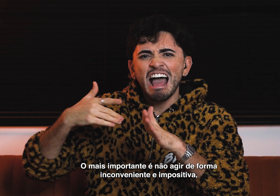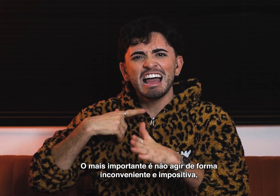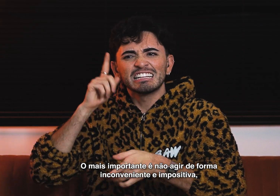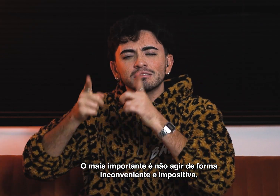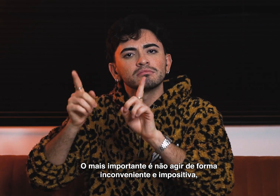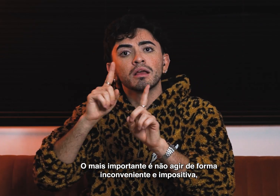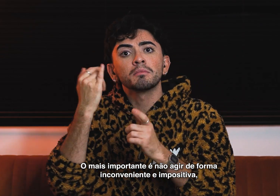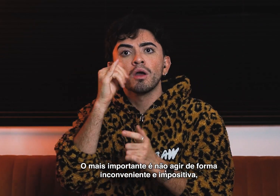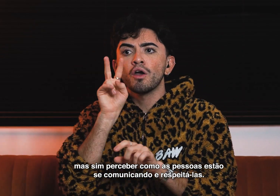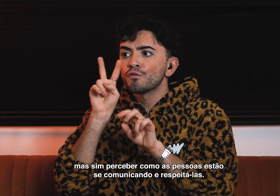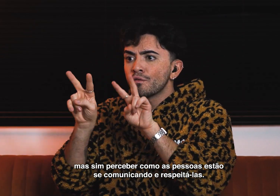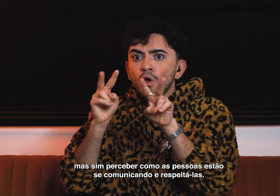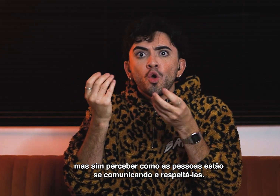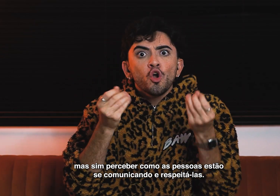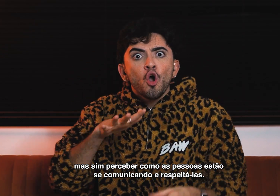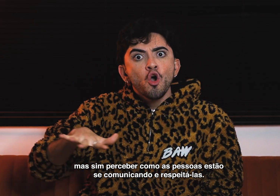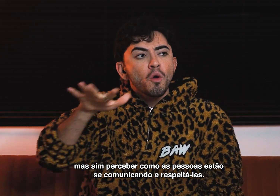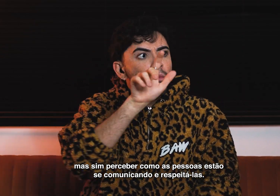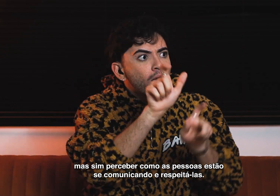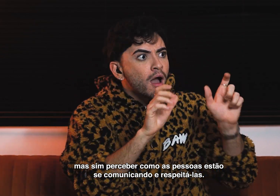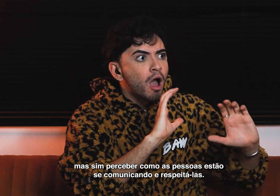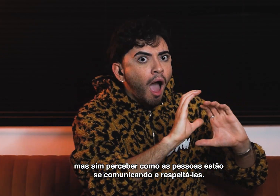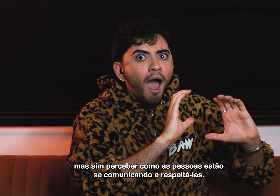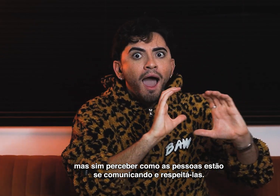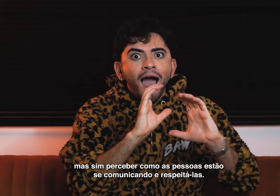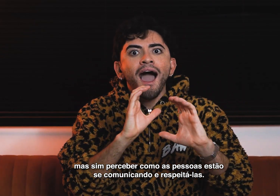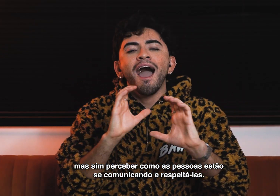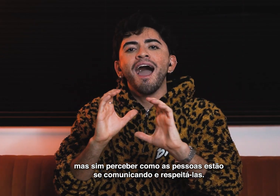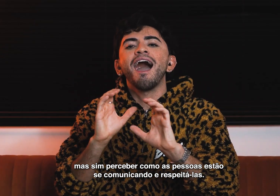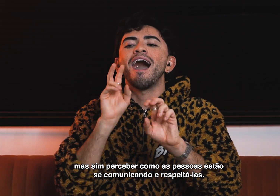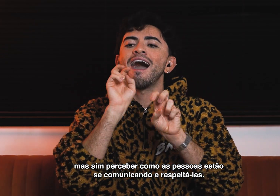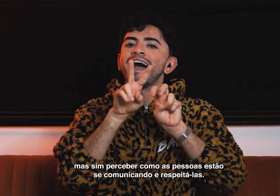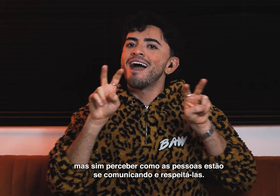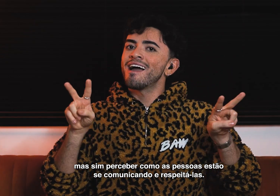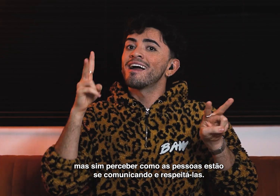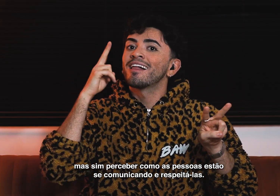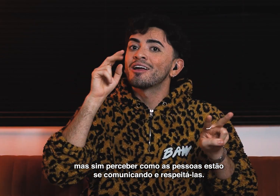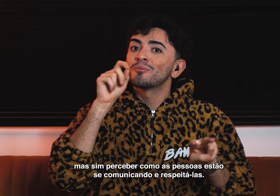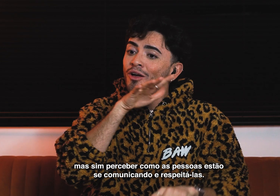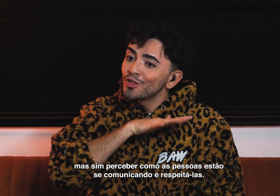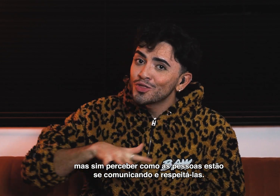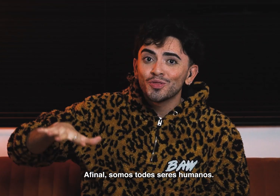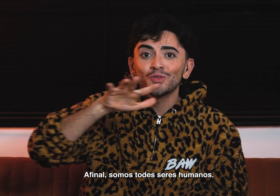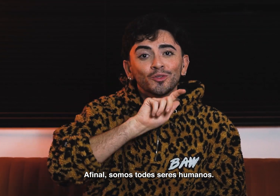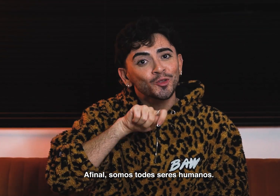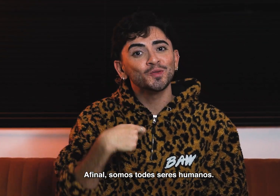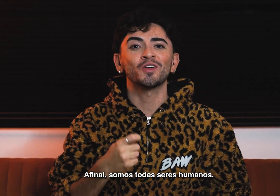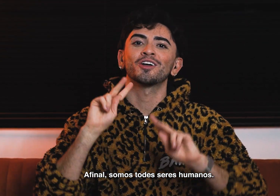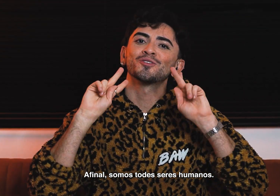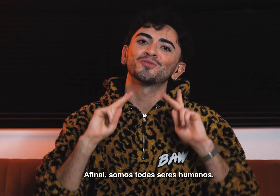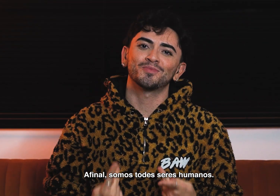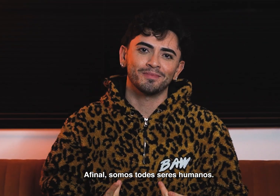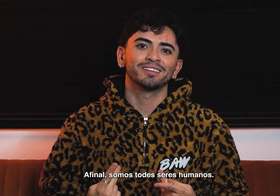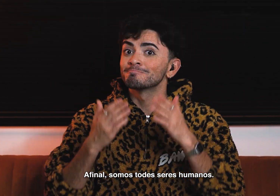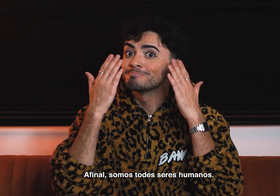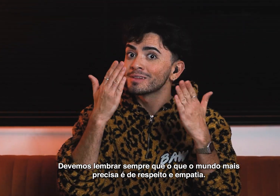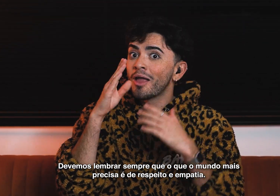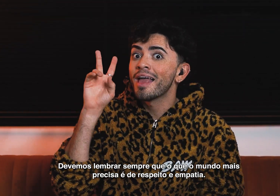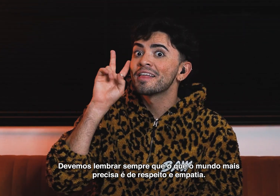e impositiva, mas sim perceber como as pessoas estão se comunicando e respeitá-las. Afinal, somos todos